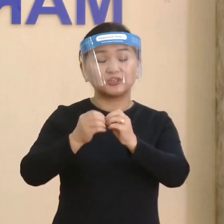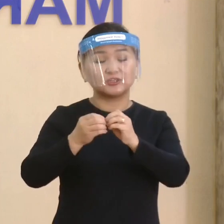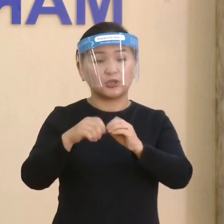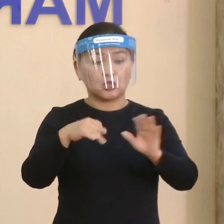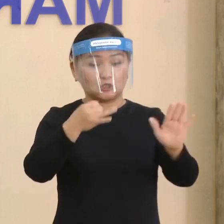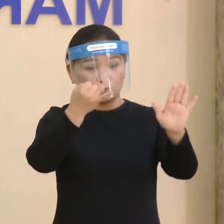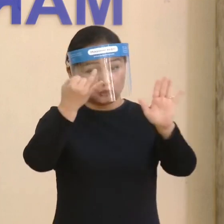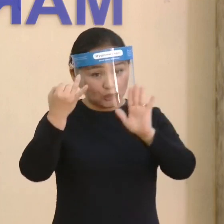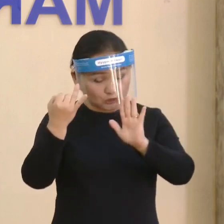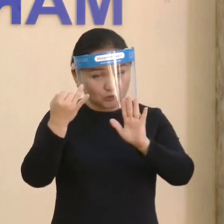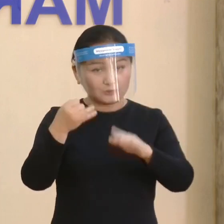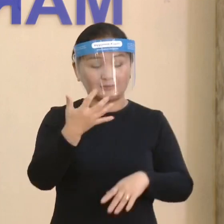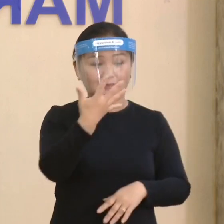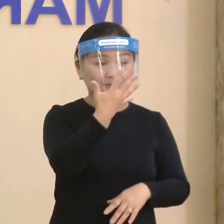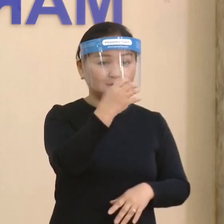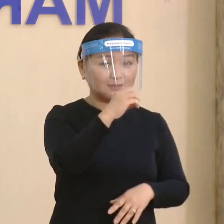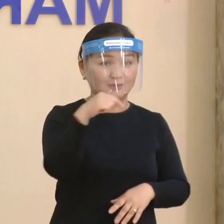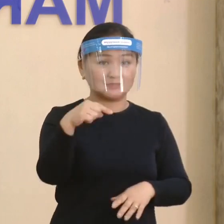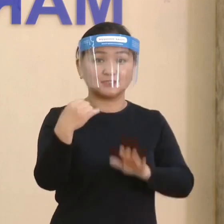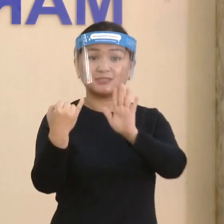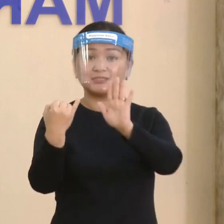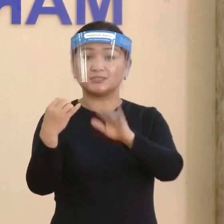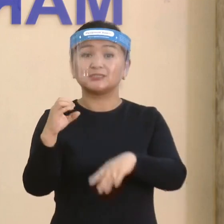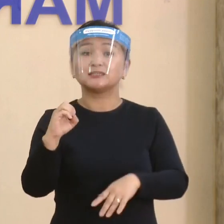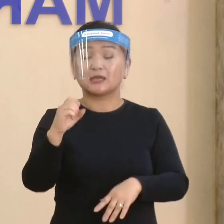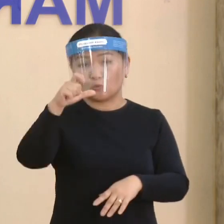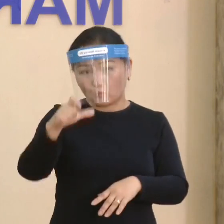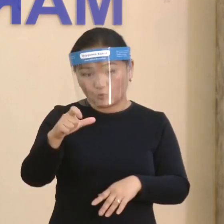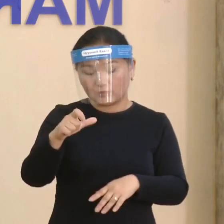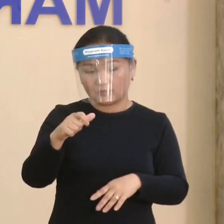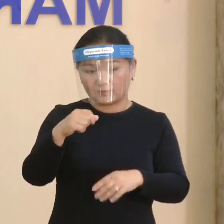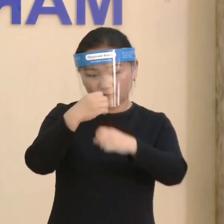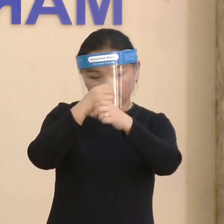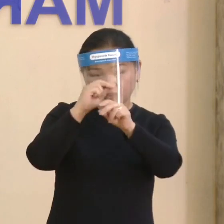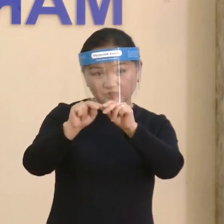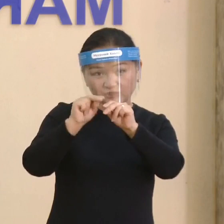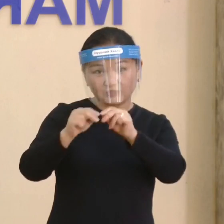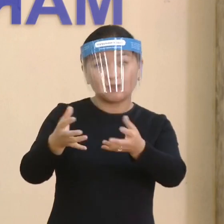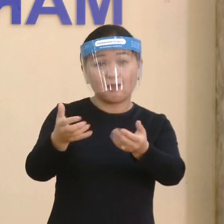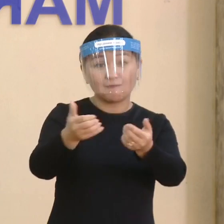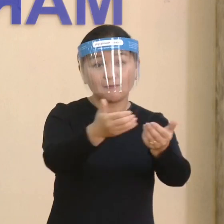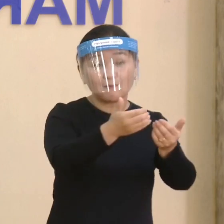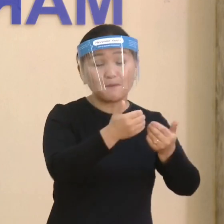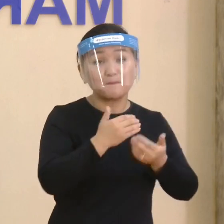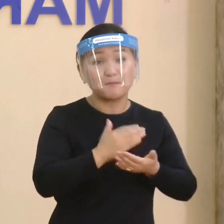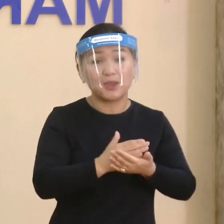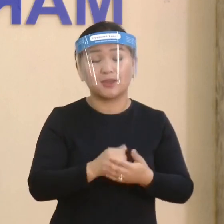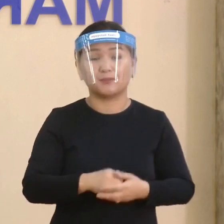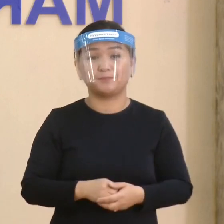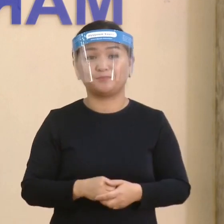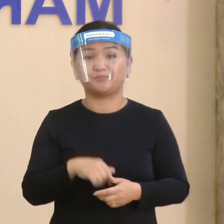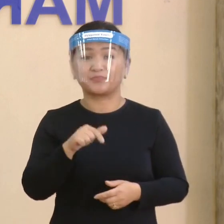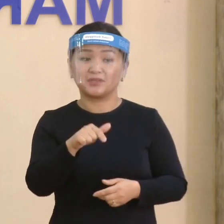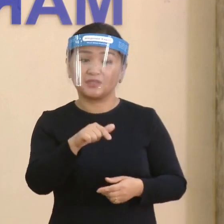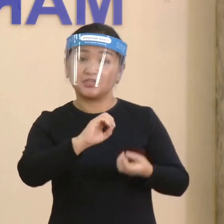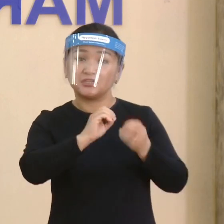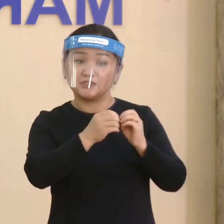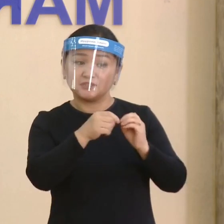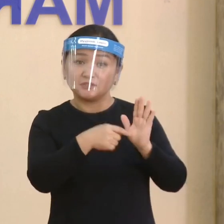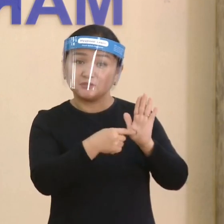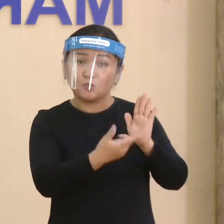бүр 50-60 хүн томоогийн харуулсан тандалтын тогтолцоогоороо дамжуулаад шинжилгээ хийдгээ. Тэгэхээр энэ хийж